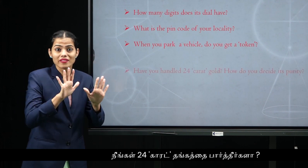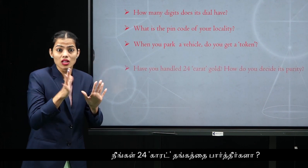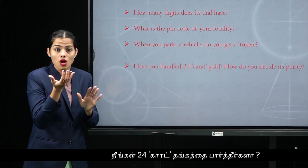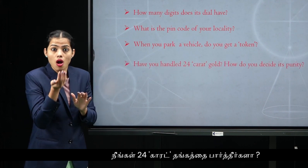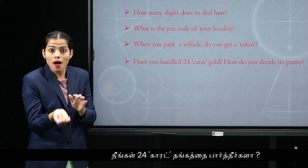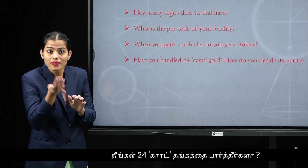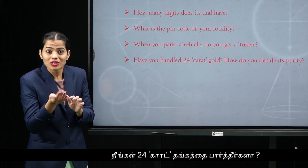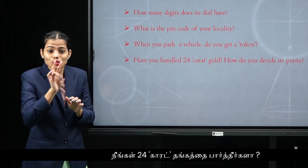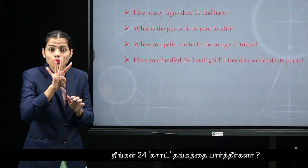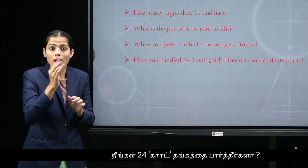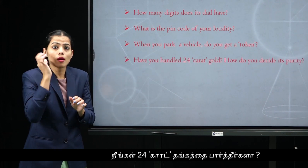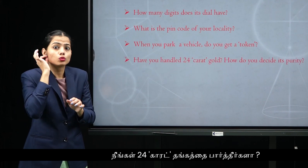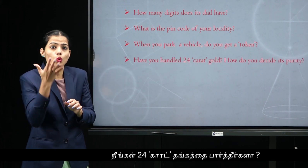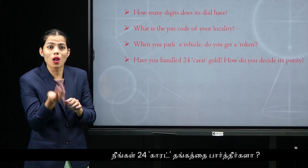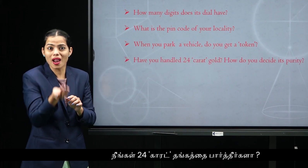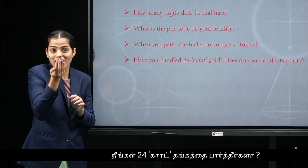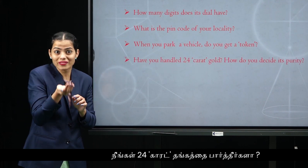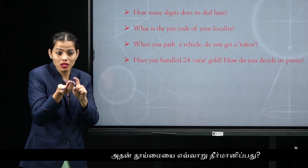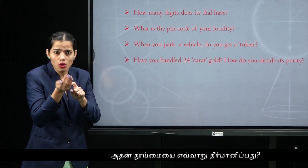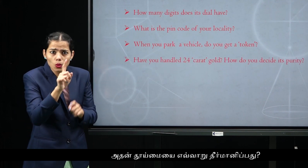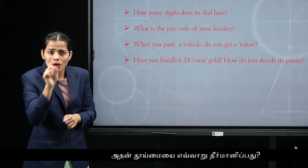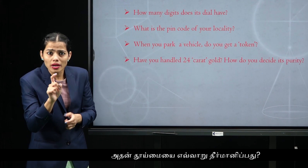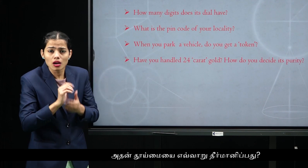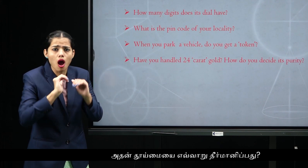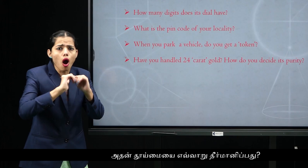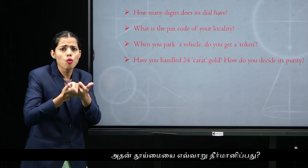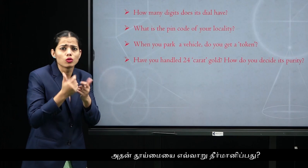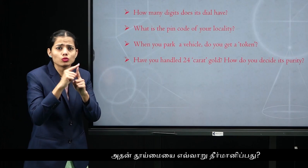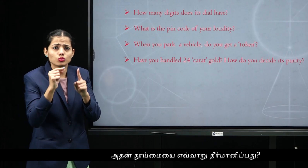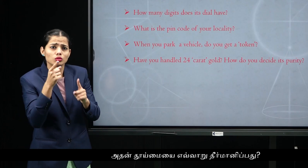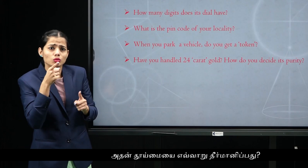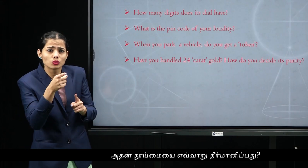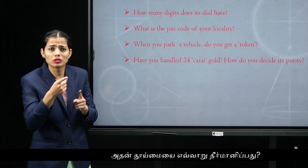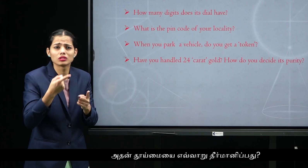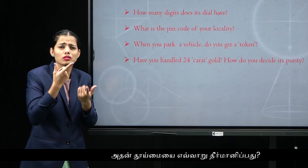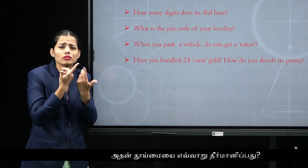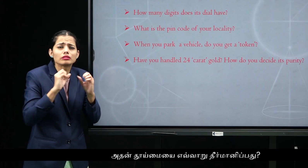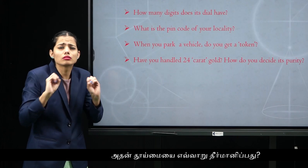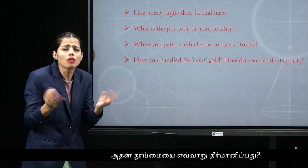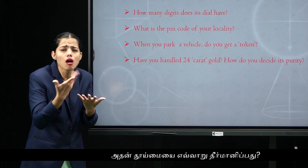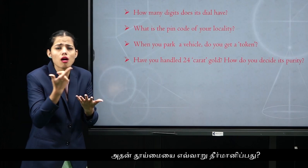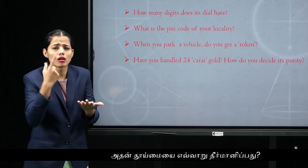நீங்கள் 24 கேரட் தங்கத்தை பார்த்தீர்களா? அதன் தூய்மையை எவ்வாறு தீர்மானிப்பது?